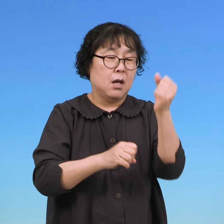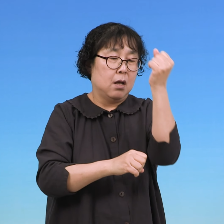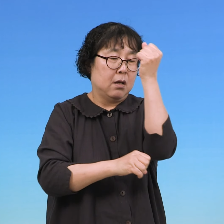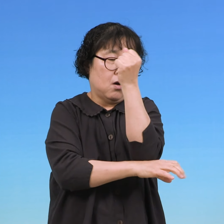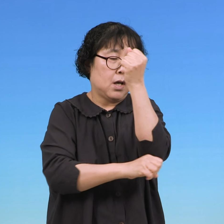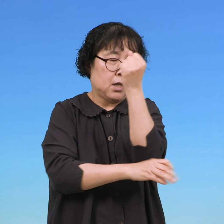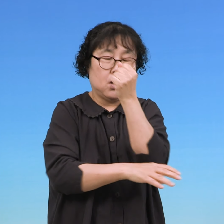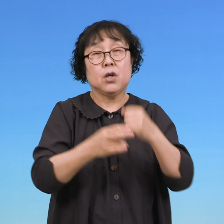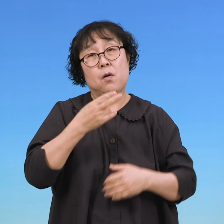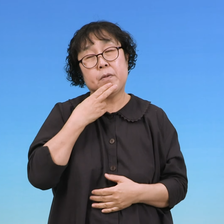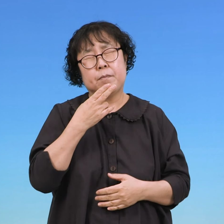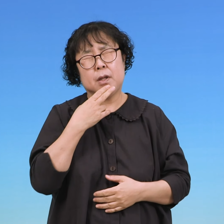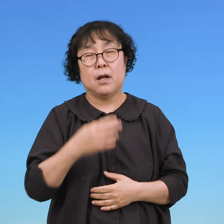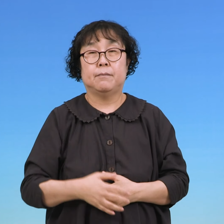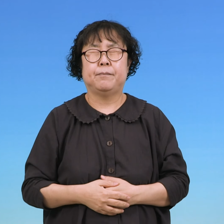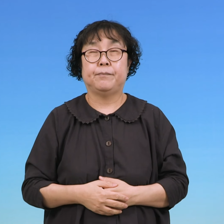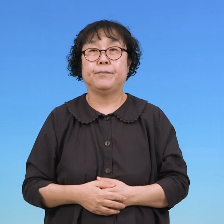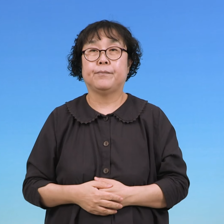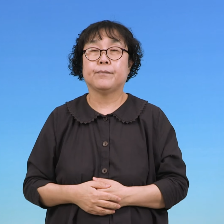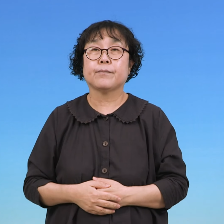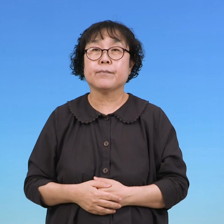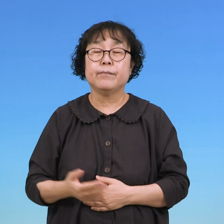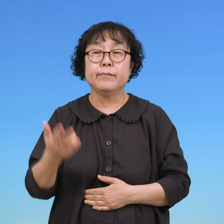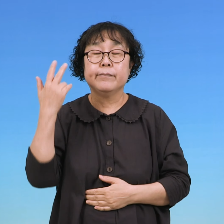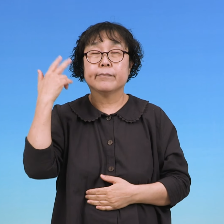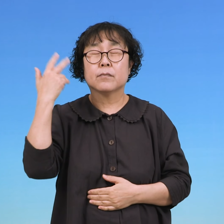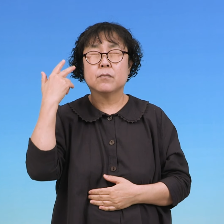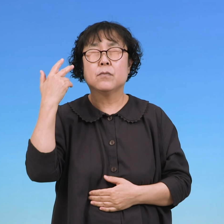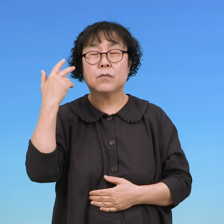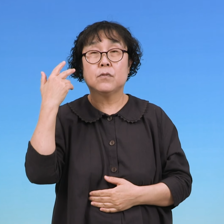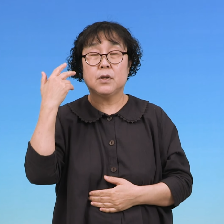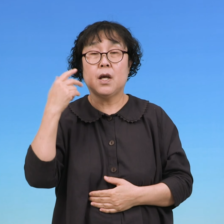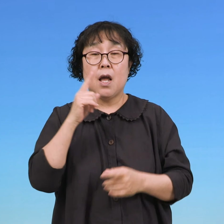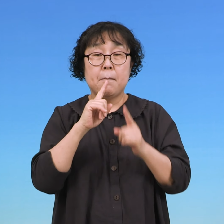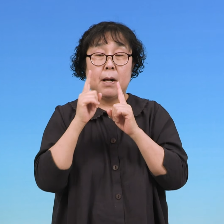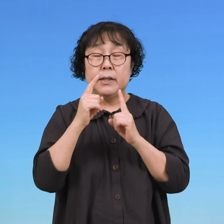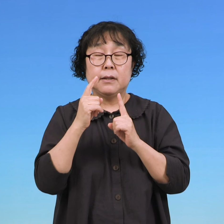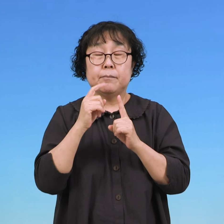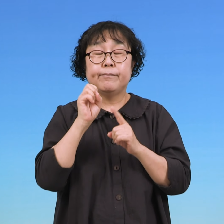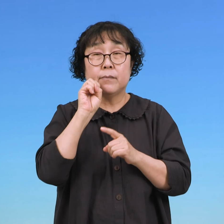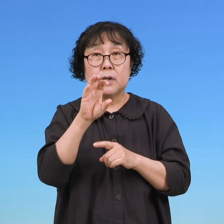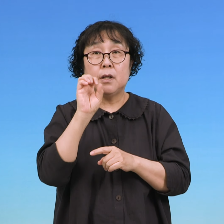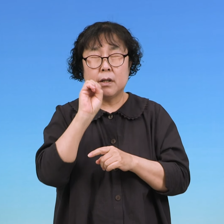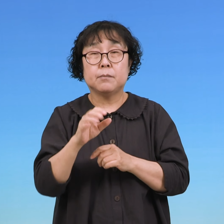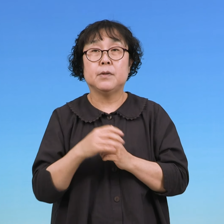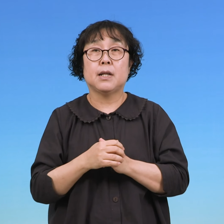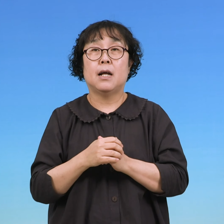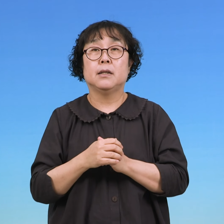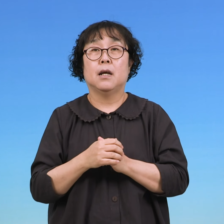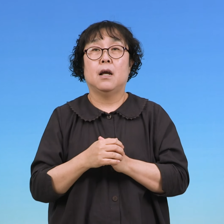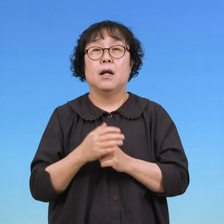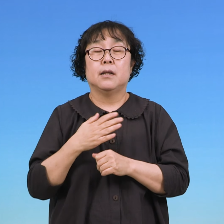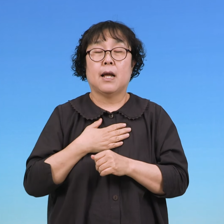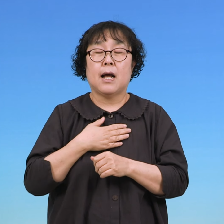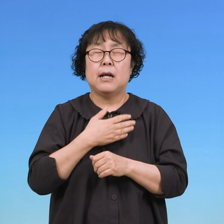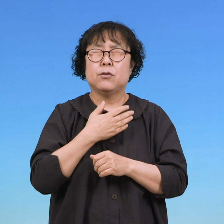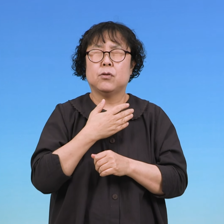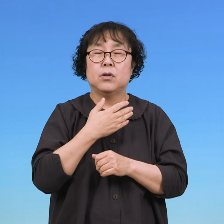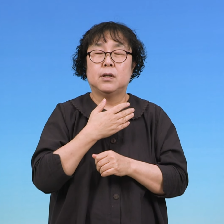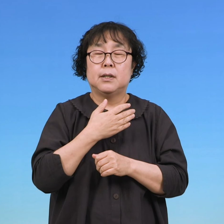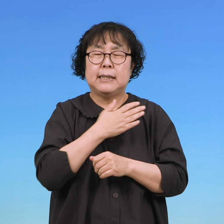지난주에 들으신 분 계시죠? 제가 참 아끼던 청년이 이제 세월이 지나가지고 대학